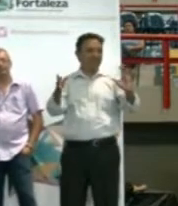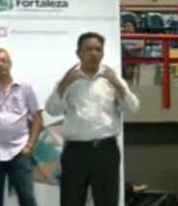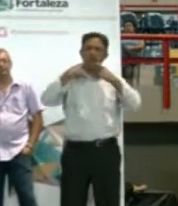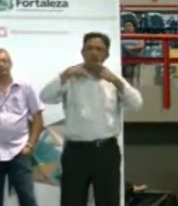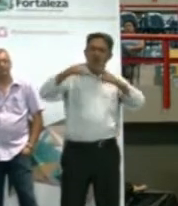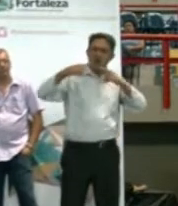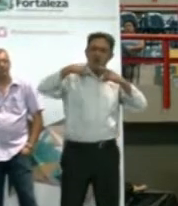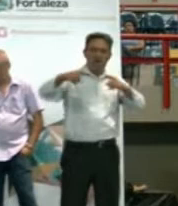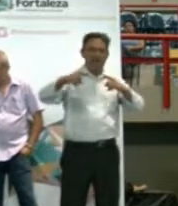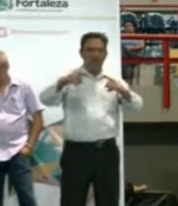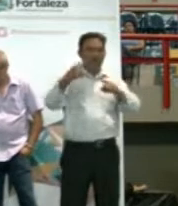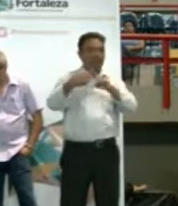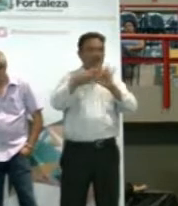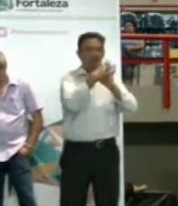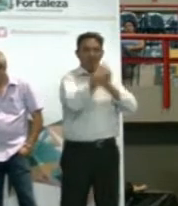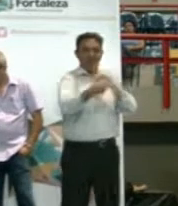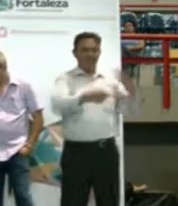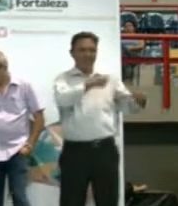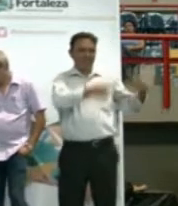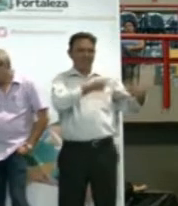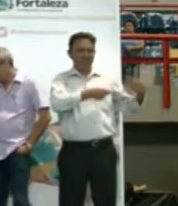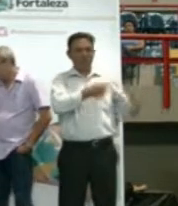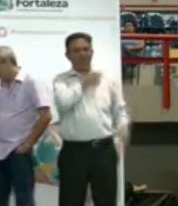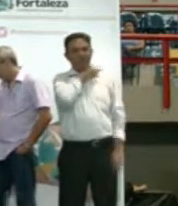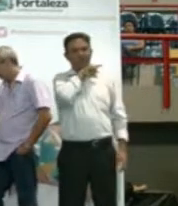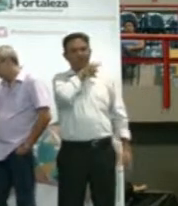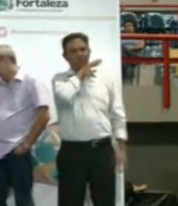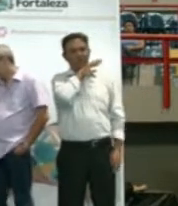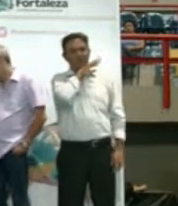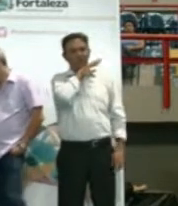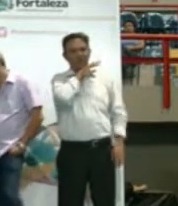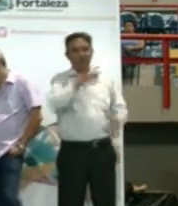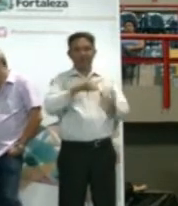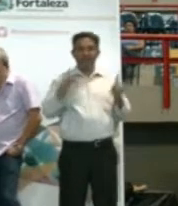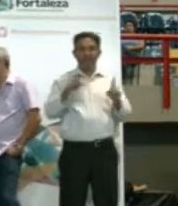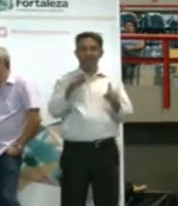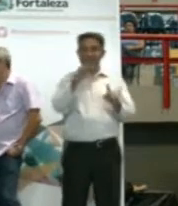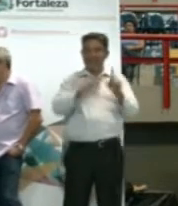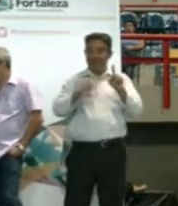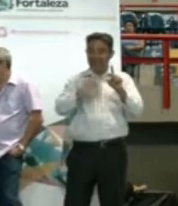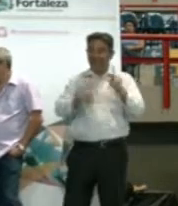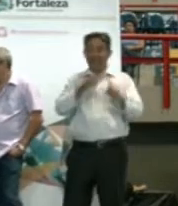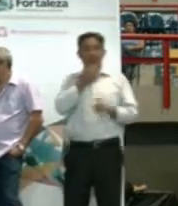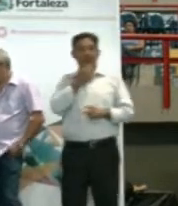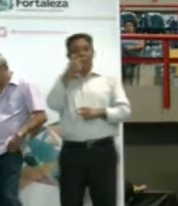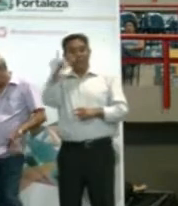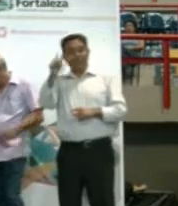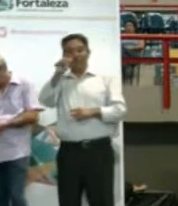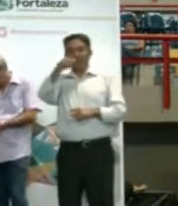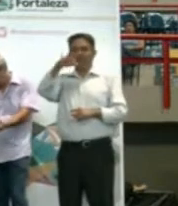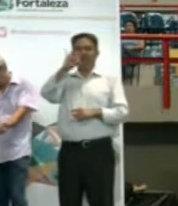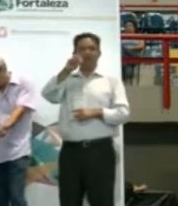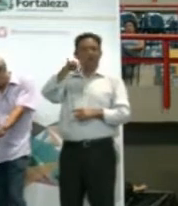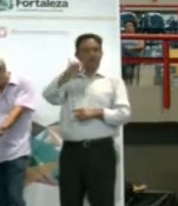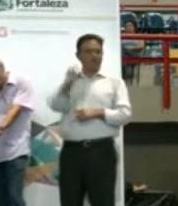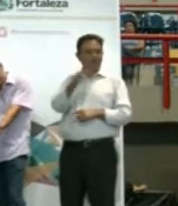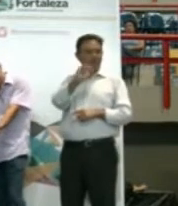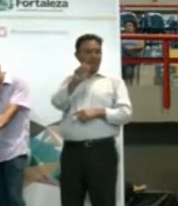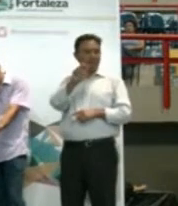ao modelo político adotado, de forma que, mais um para anotar, além do nosso Antônio Carlos Belchior com